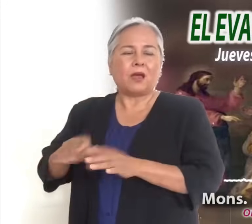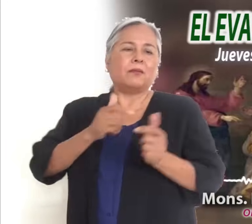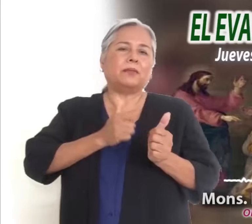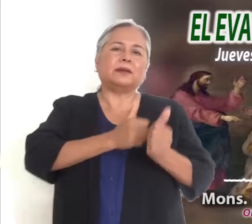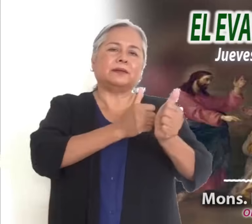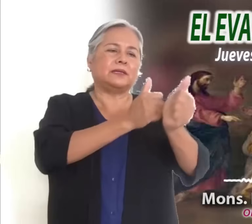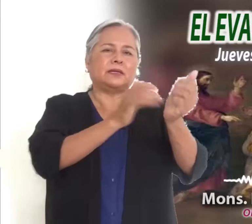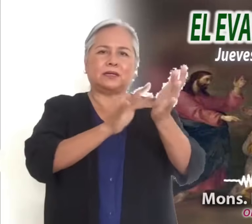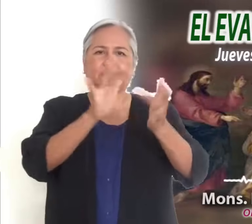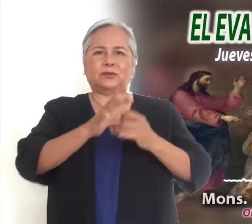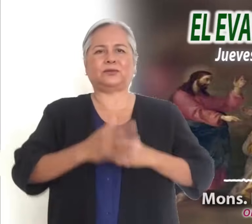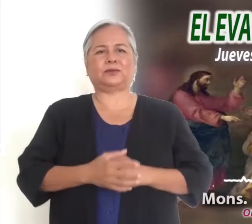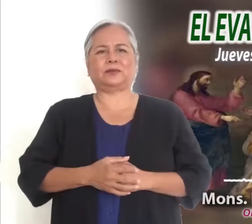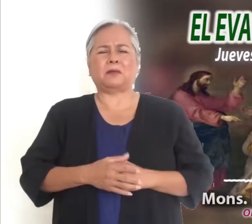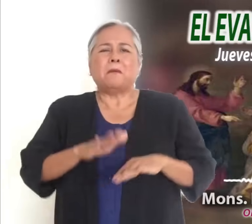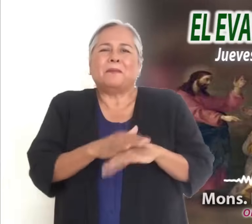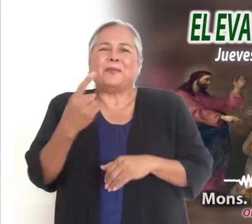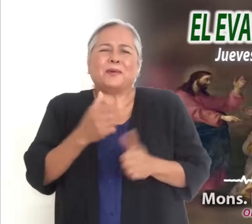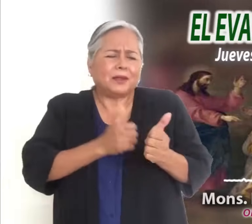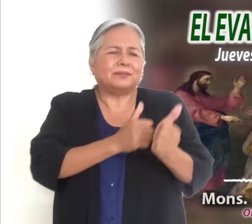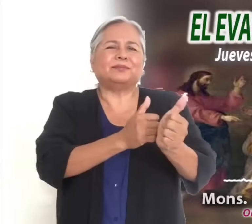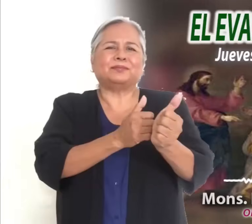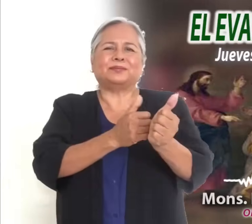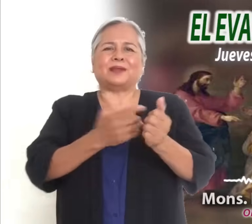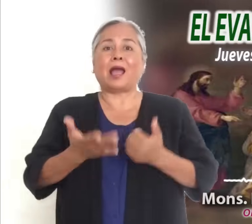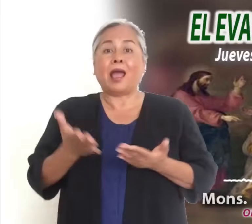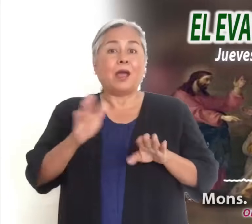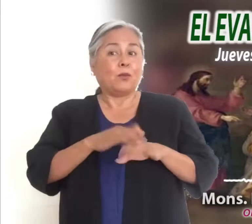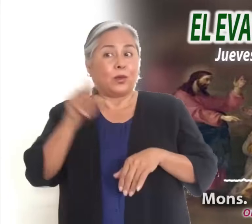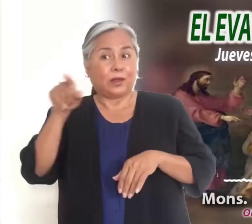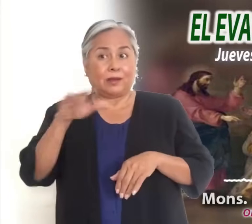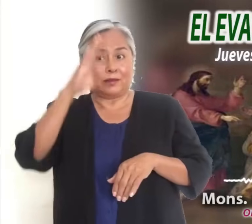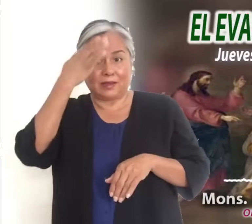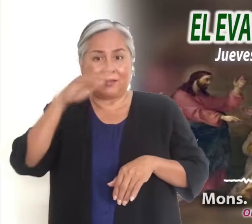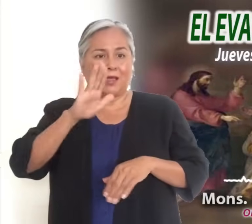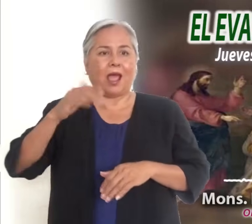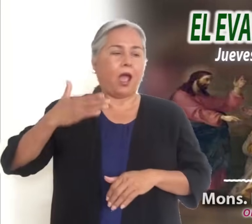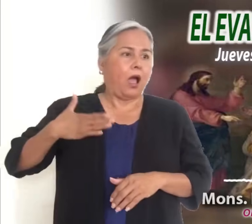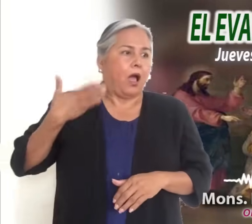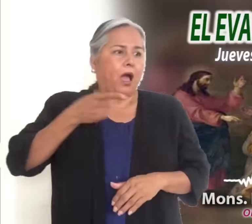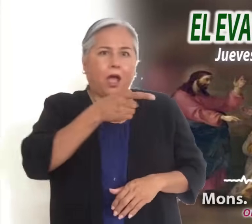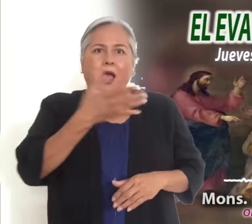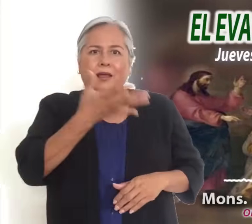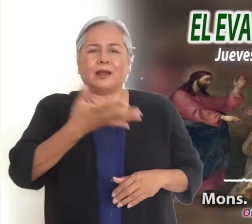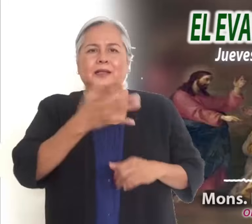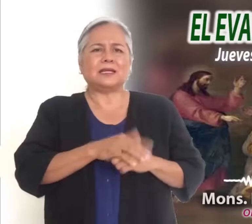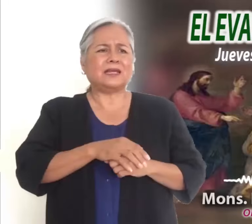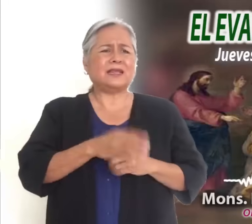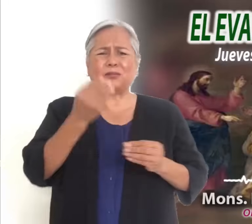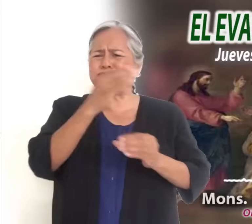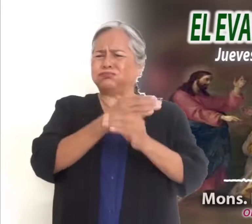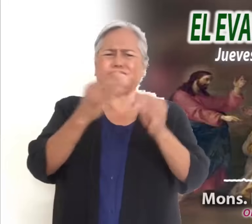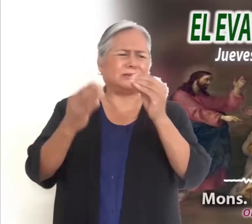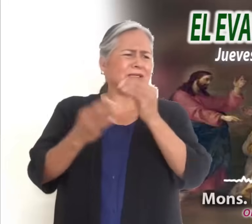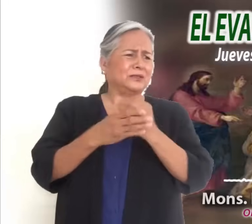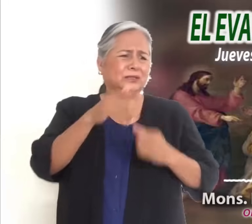Seguramente lo habría impactado su presencia, lo coherente que era en su predicación y también sus milagros. Jesús,